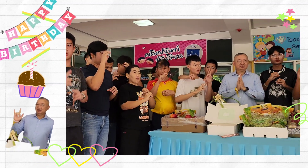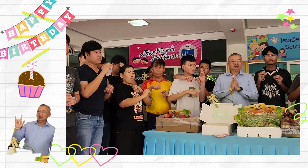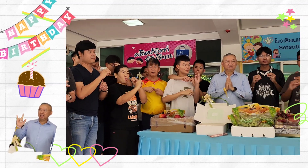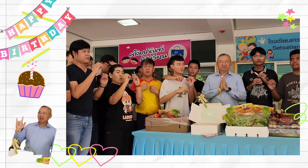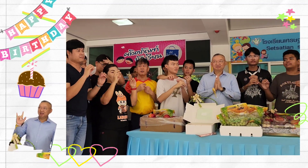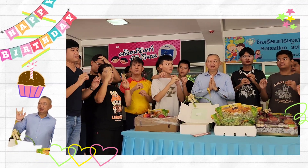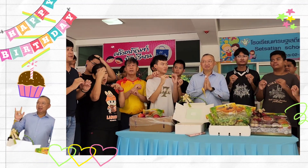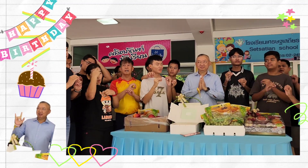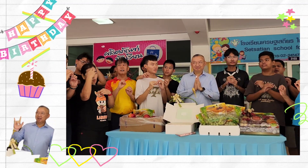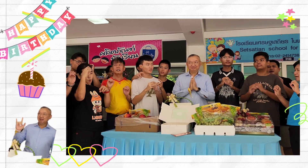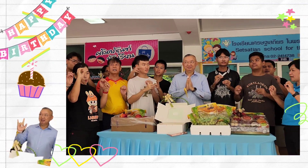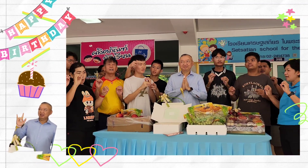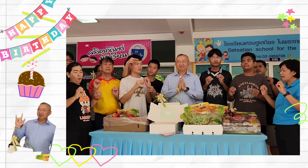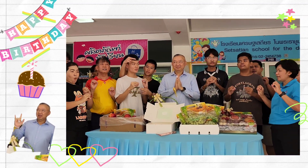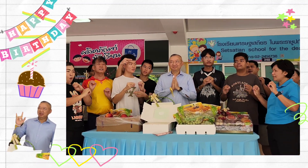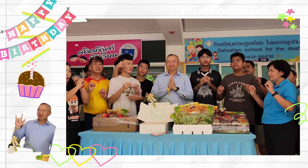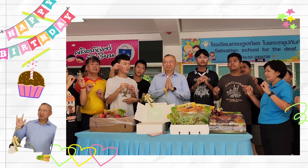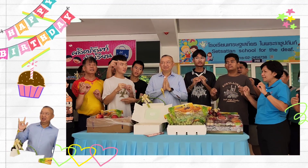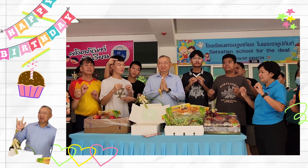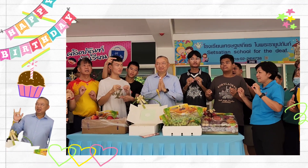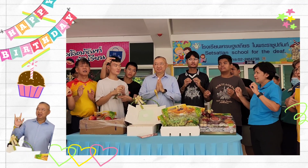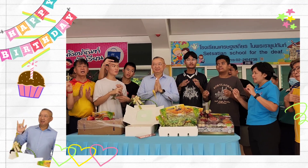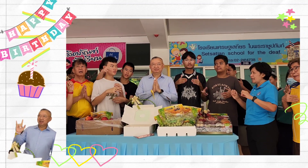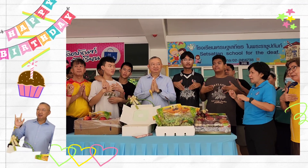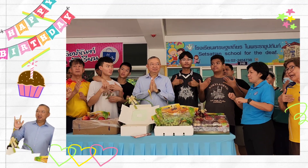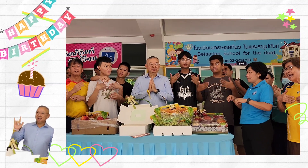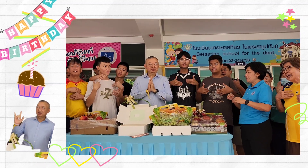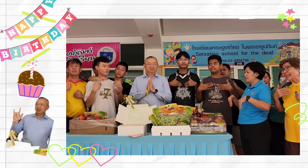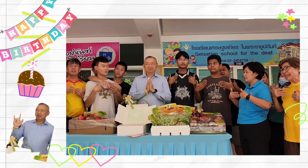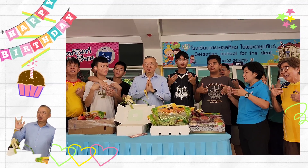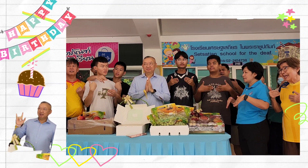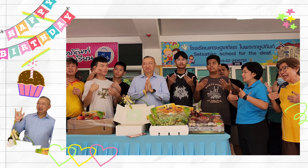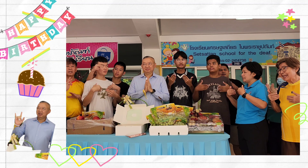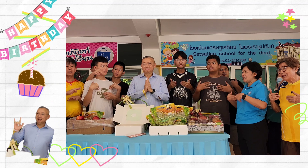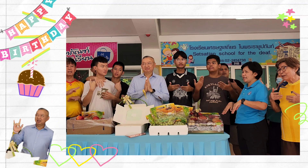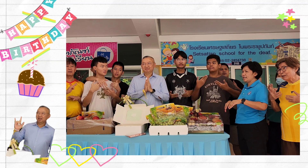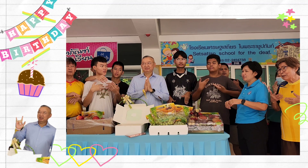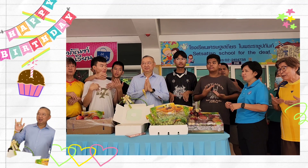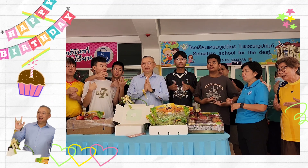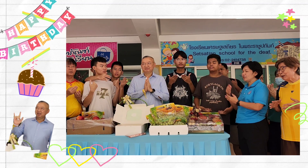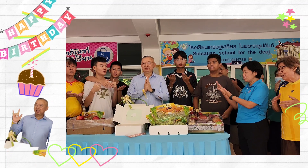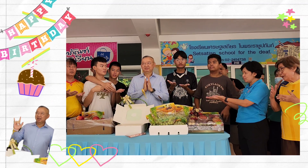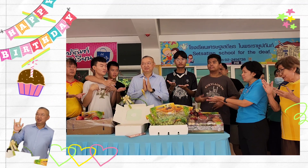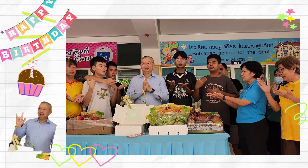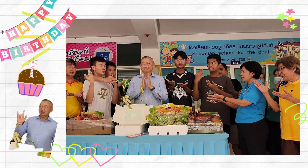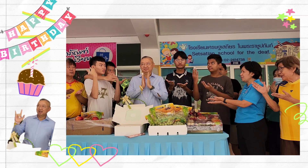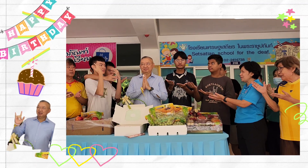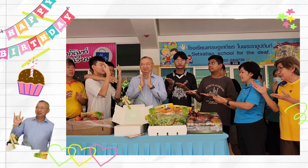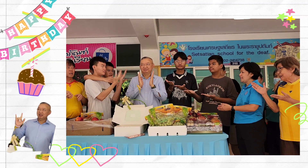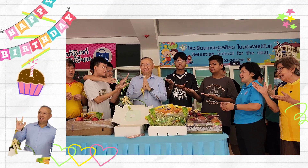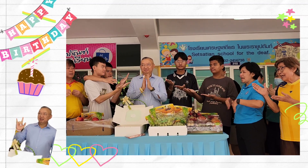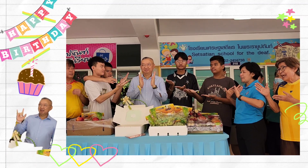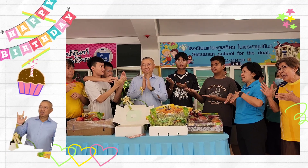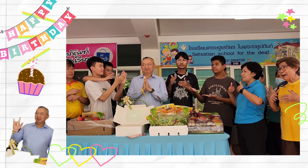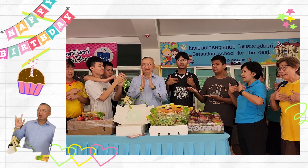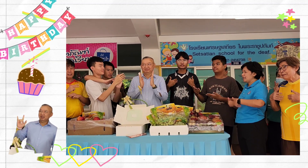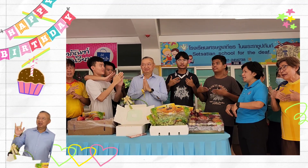โรคปลอดภัย Happy Birthday to you